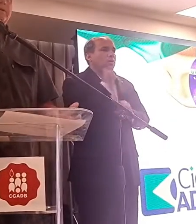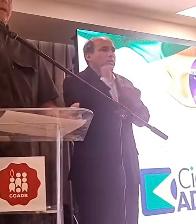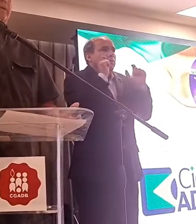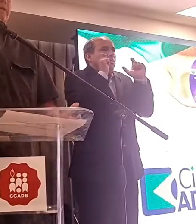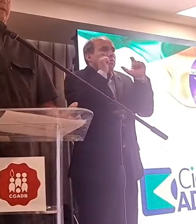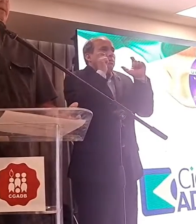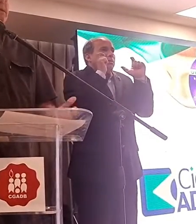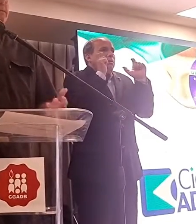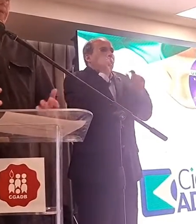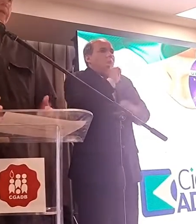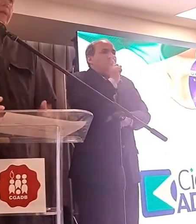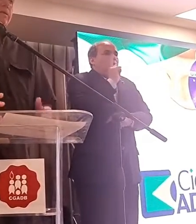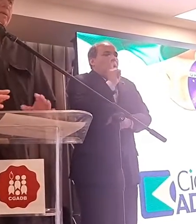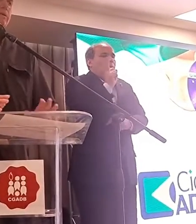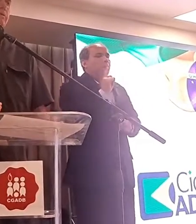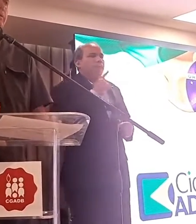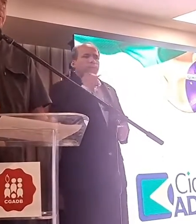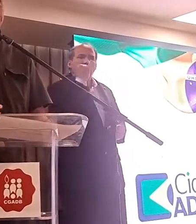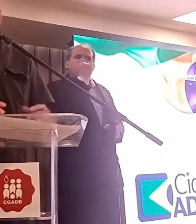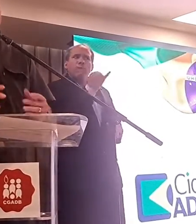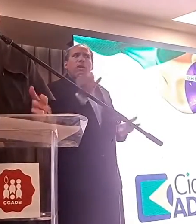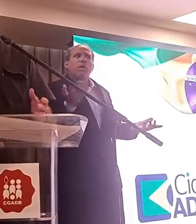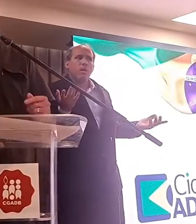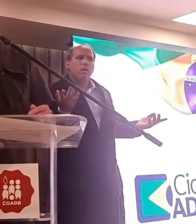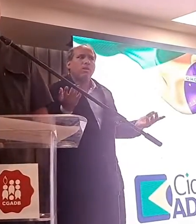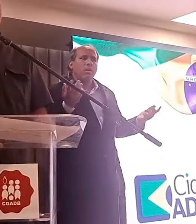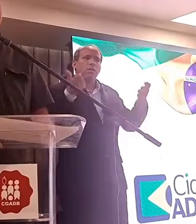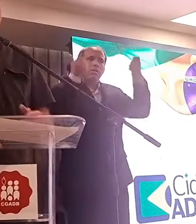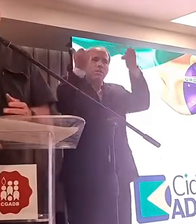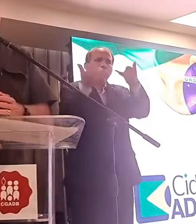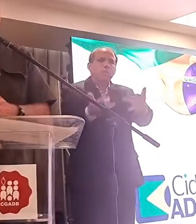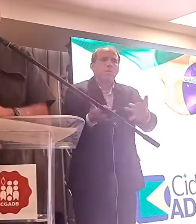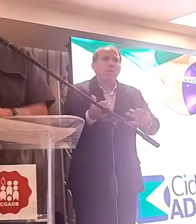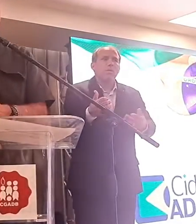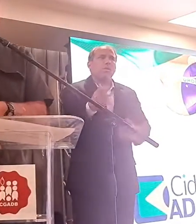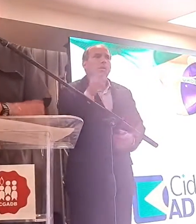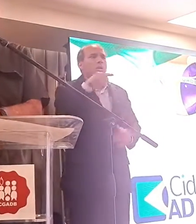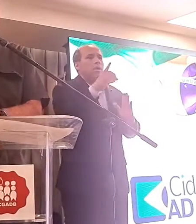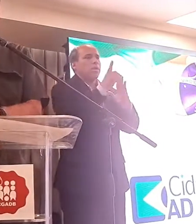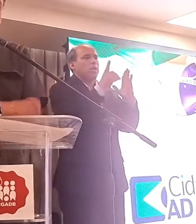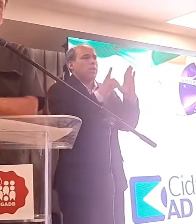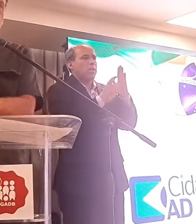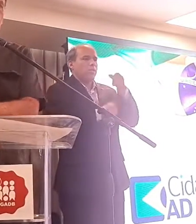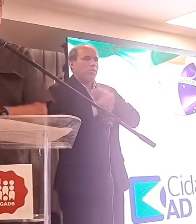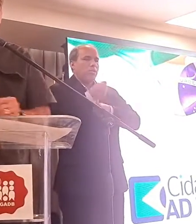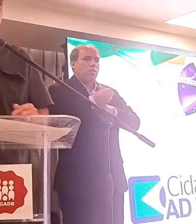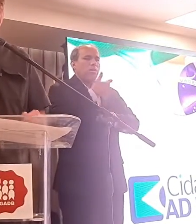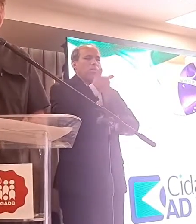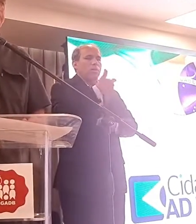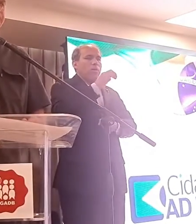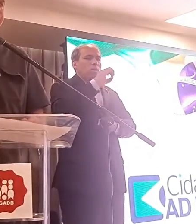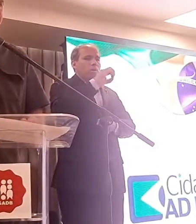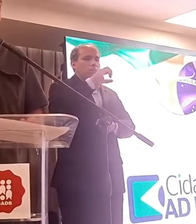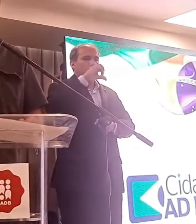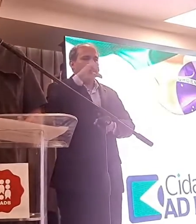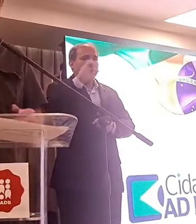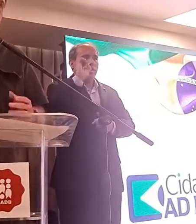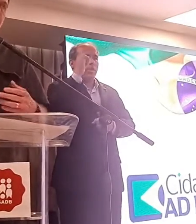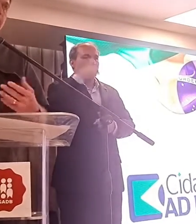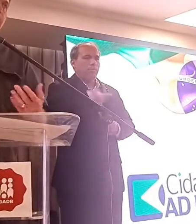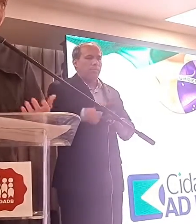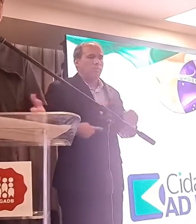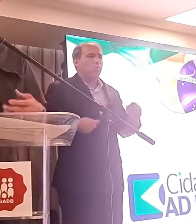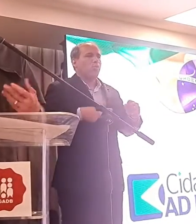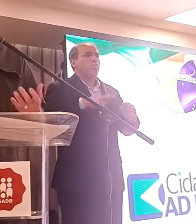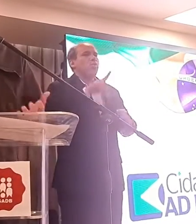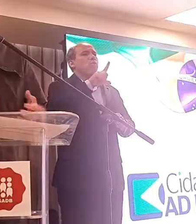ficou horrorizada. Falei que isso, né, com outras palavras, é um decreto 2009 do ex-presidente Lula,